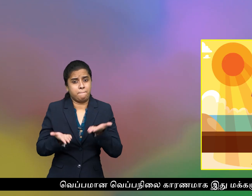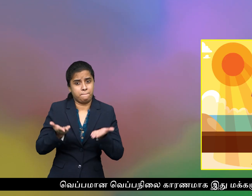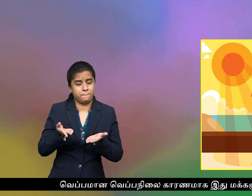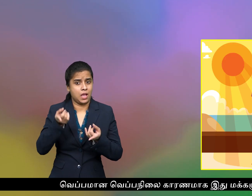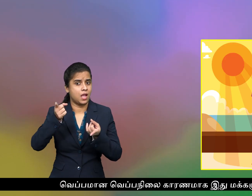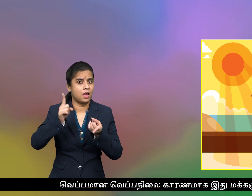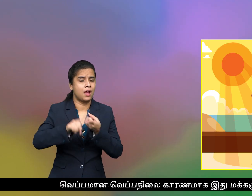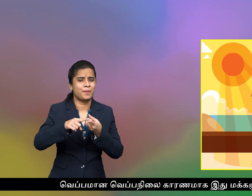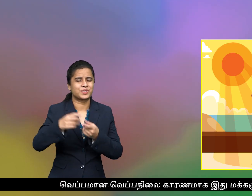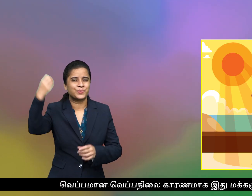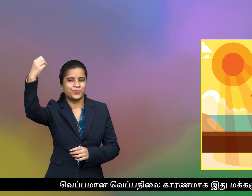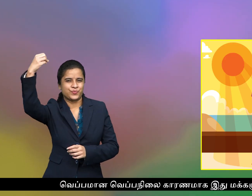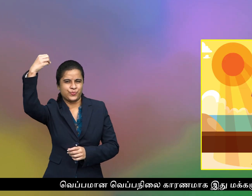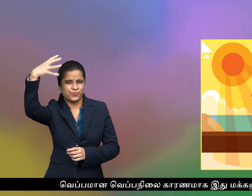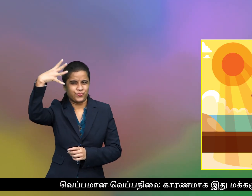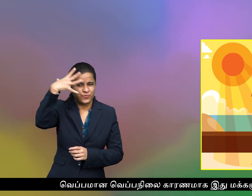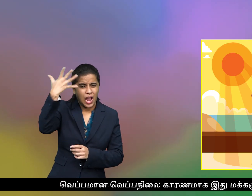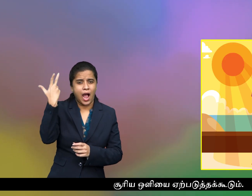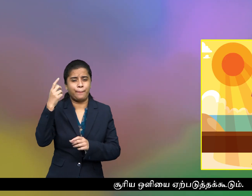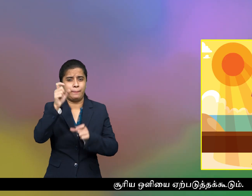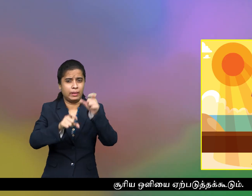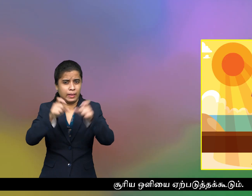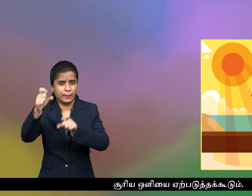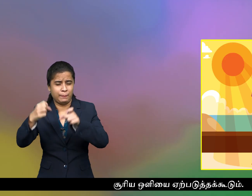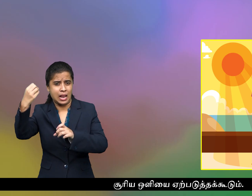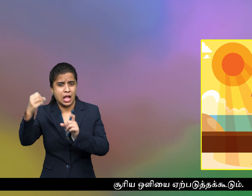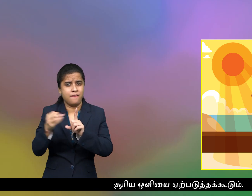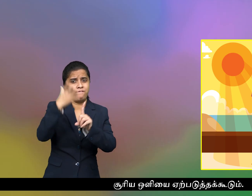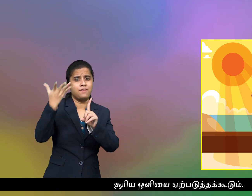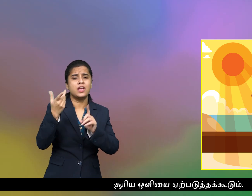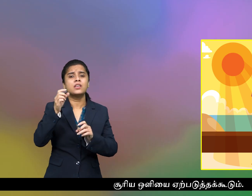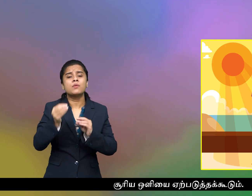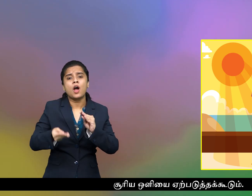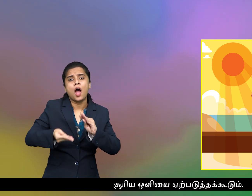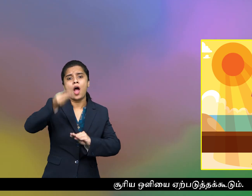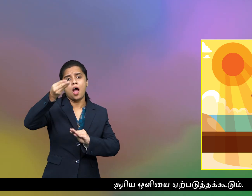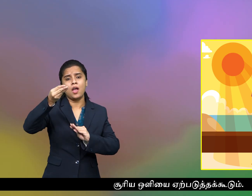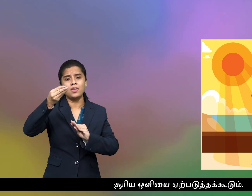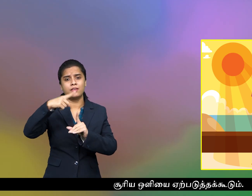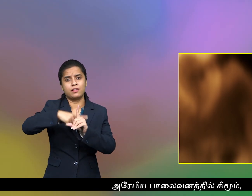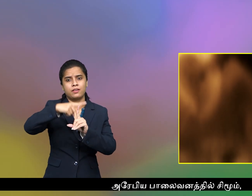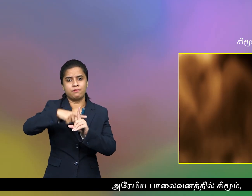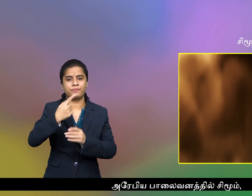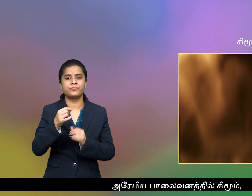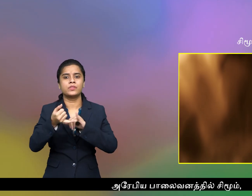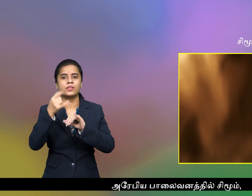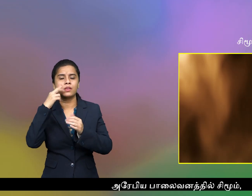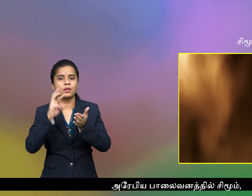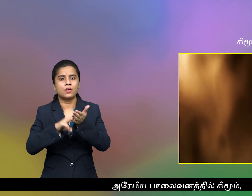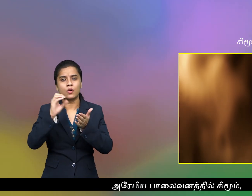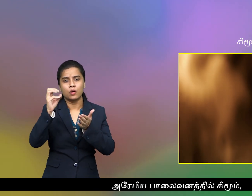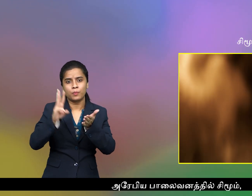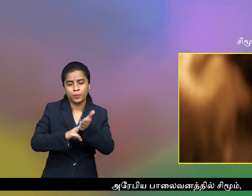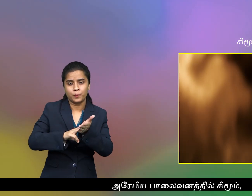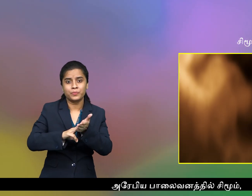வெப்பமான வெப்பநிலை காரணமாக இது மக்களுக்கு சூரிய ஒளியை ஏற்படுத்தக்கூடும். அரேபிய